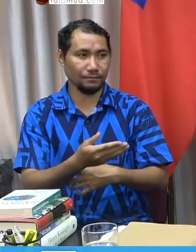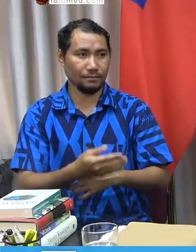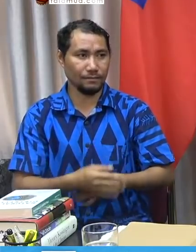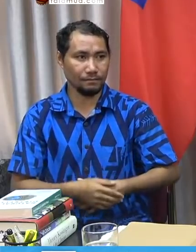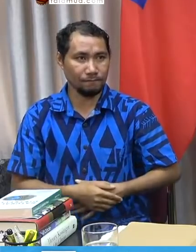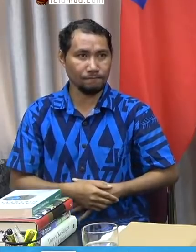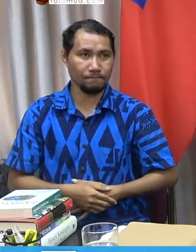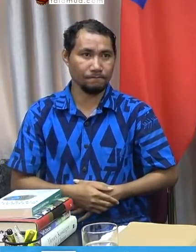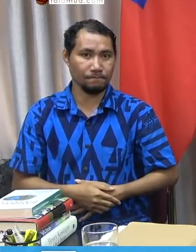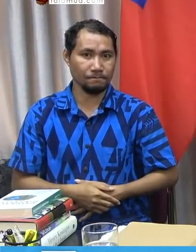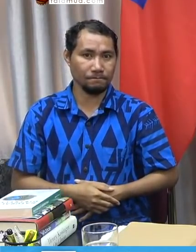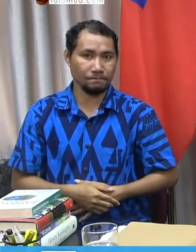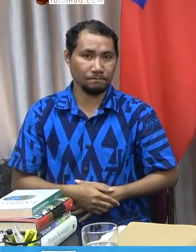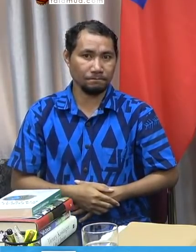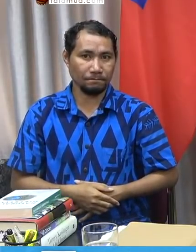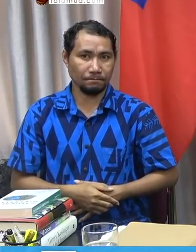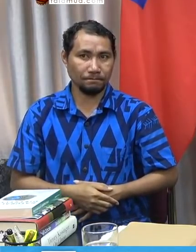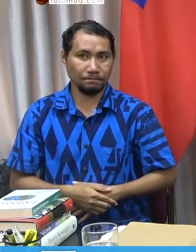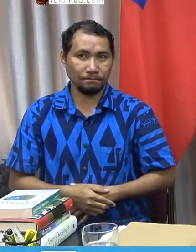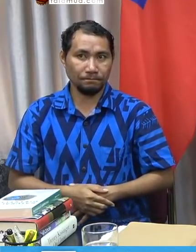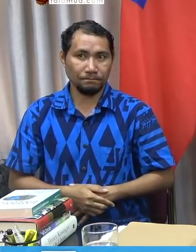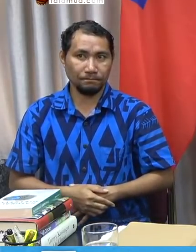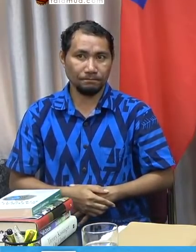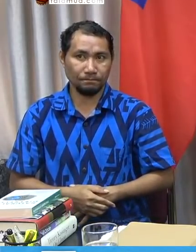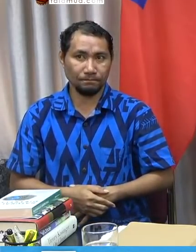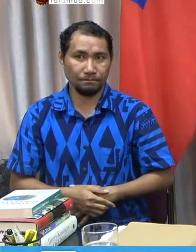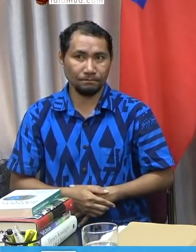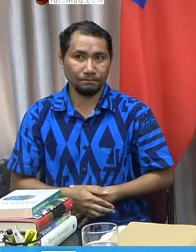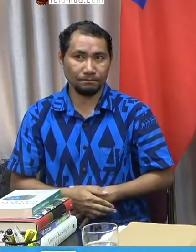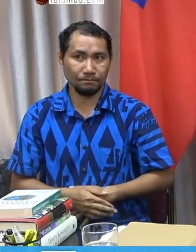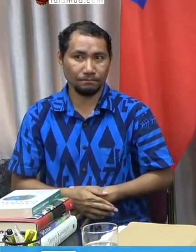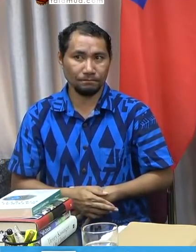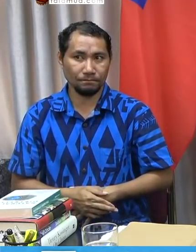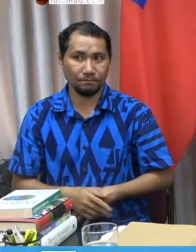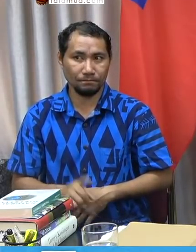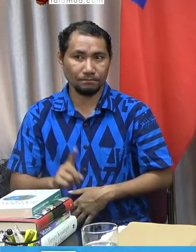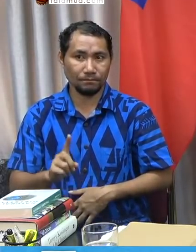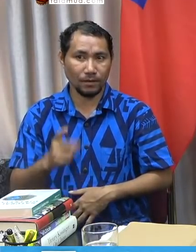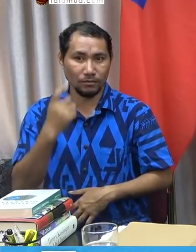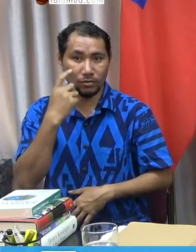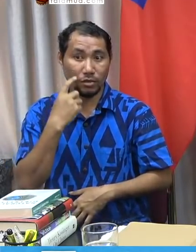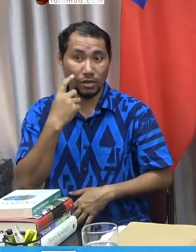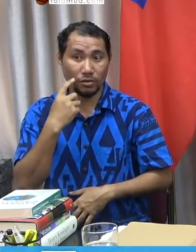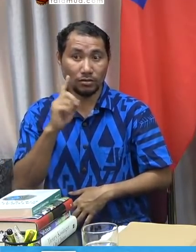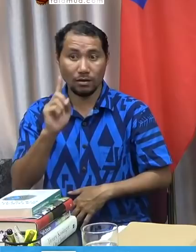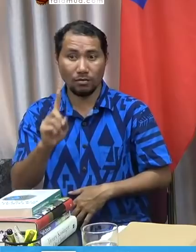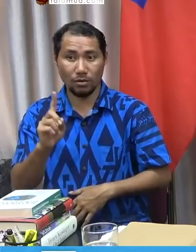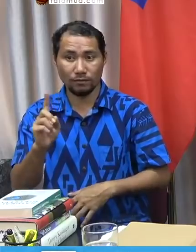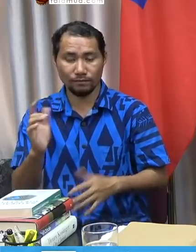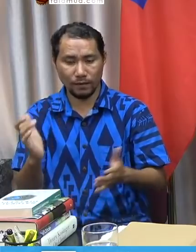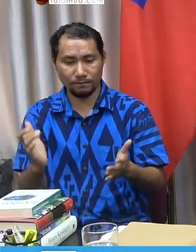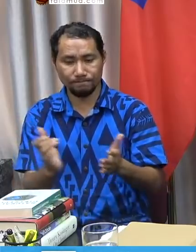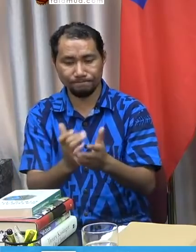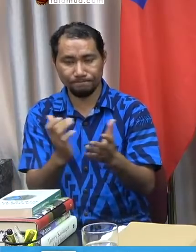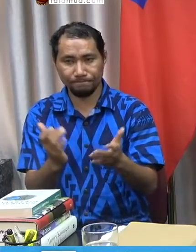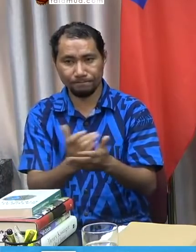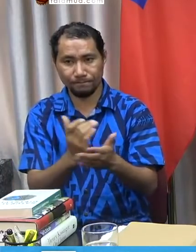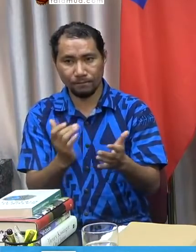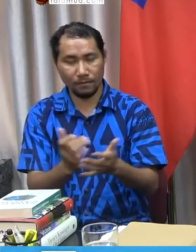Ai, poi lea mo le mea lava i o le tau mawhai e whaamau popo se pūlenga. Tatai